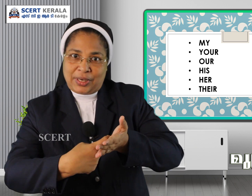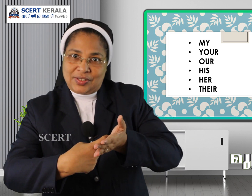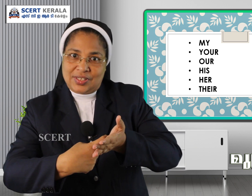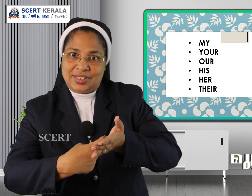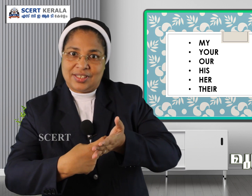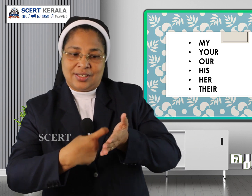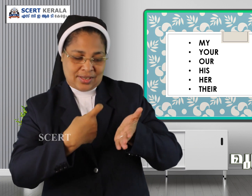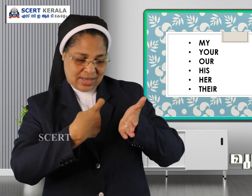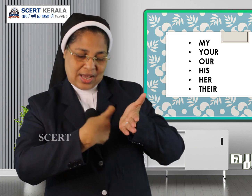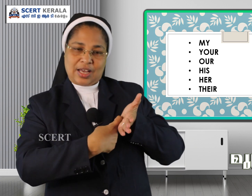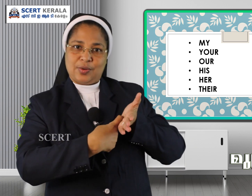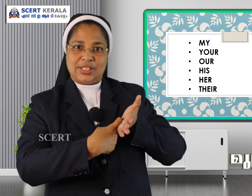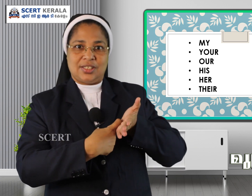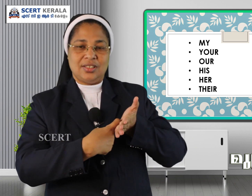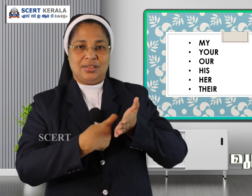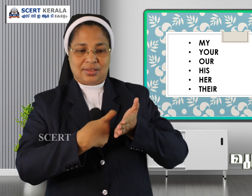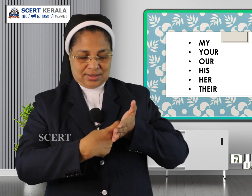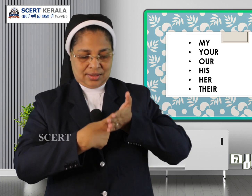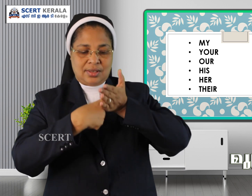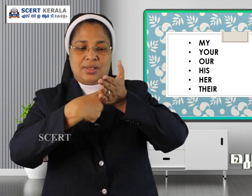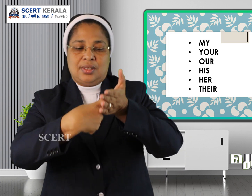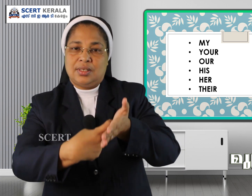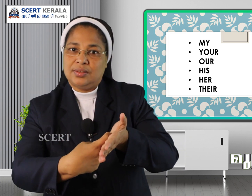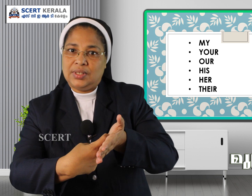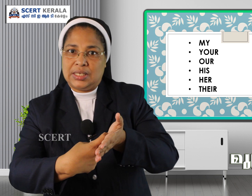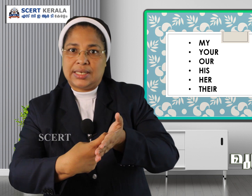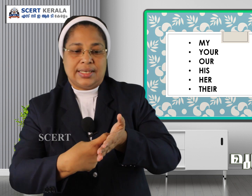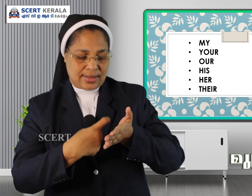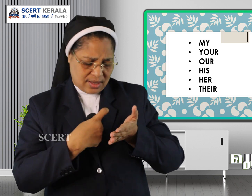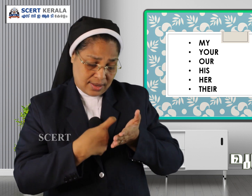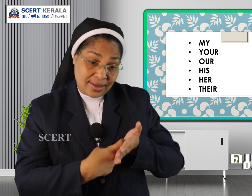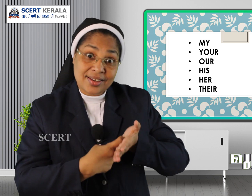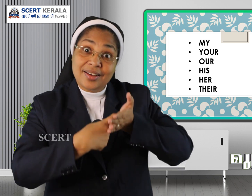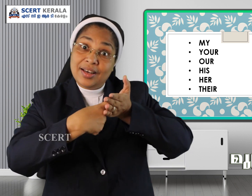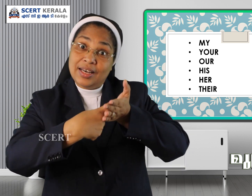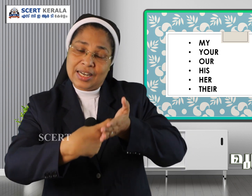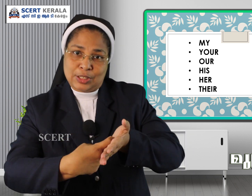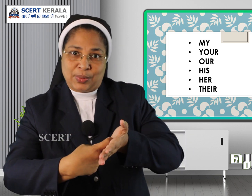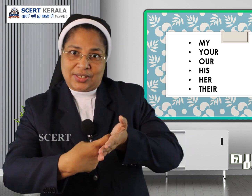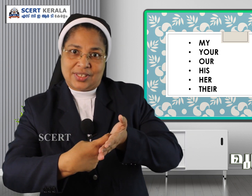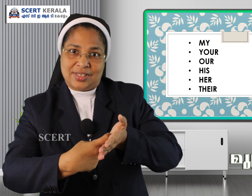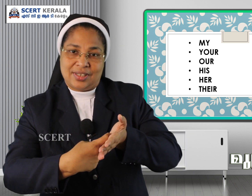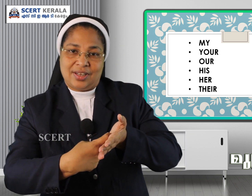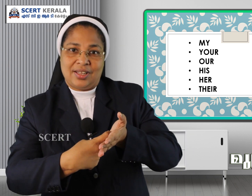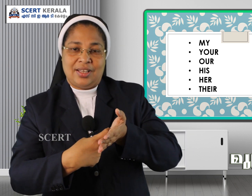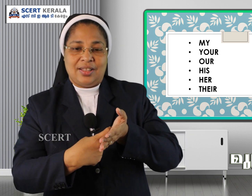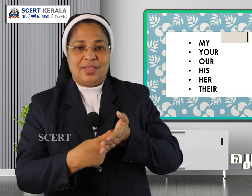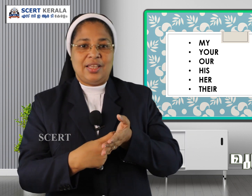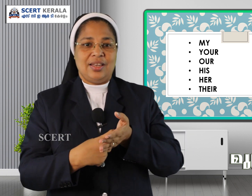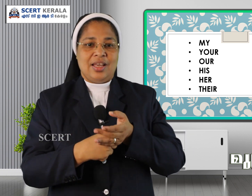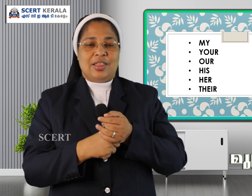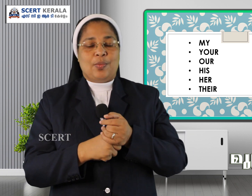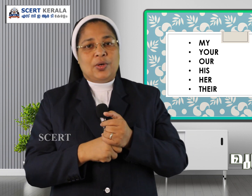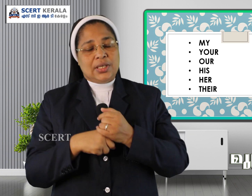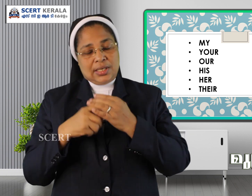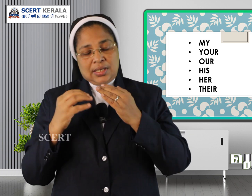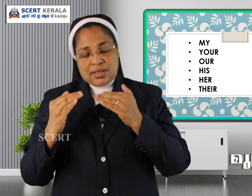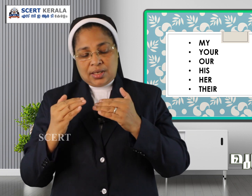റെസ്പെക്റ്റ് ആറ് വെച്ചിട്ട് ഇറ്റി കാണിക്കുക. റെസ്പെക്റ്റ്, ദെൻ നമ്മൾ